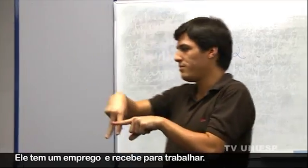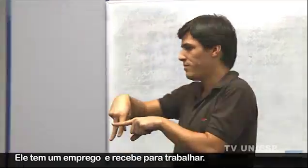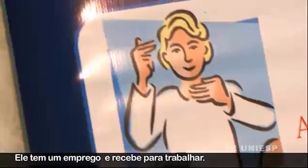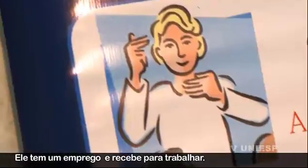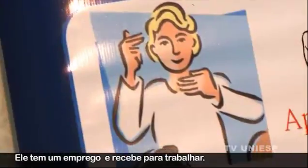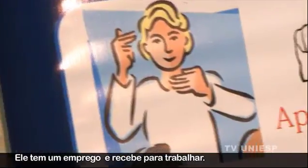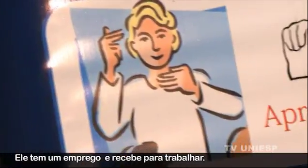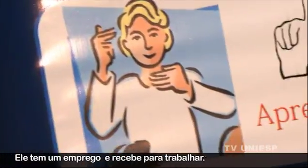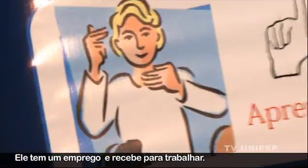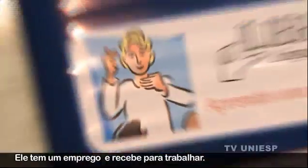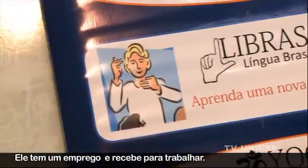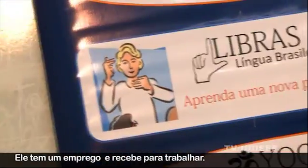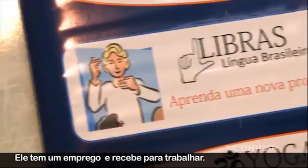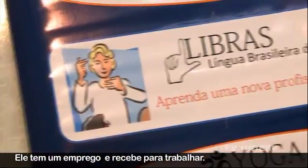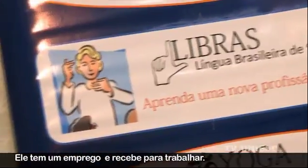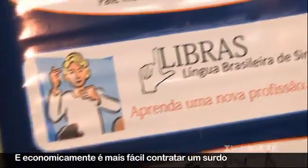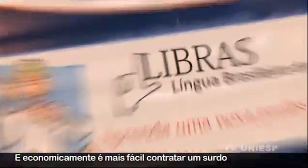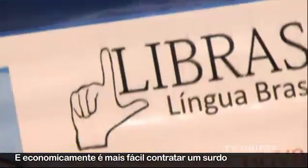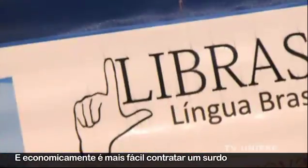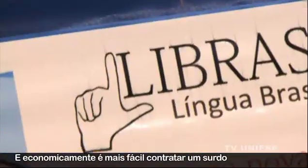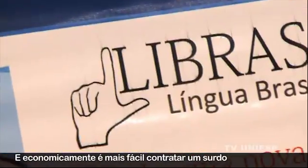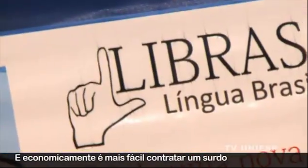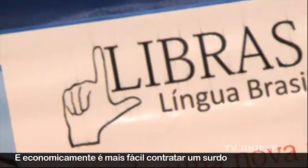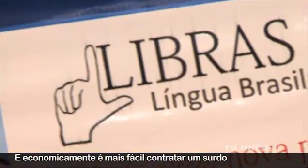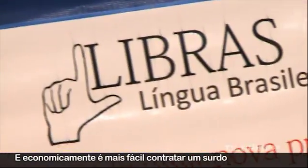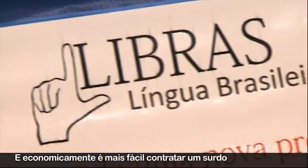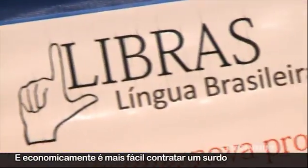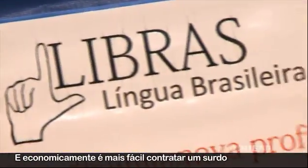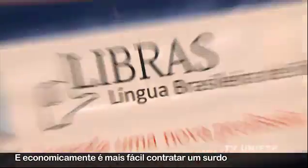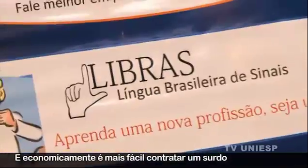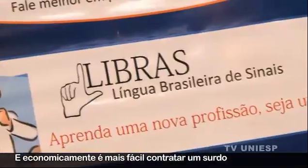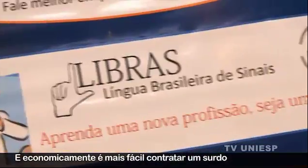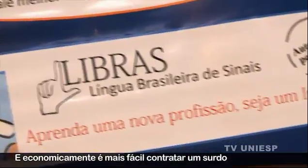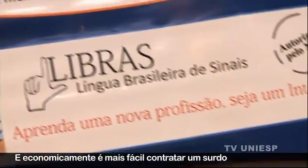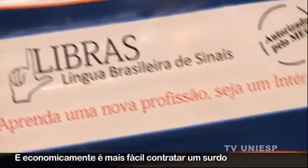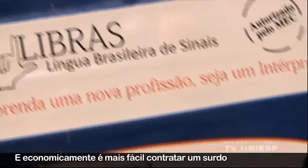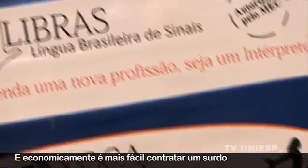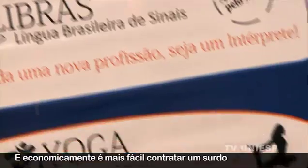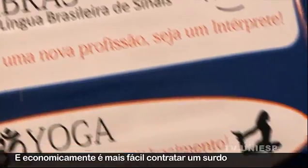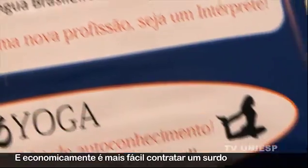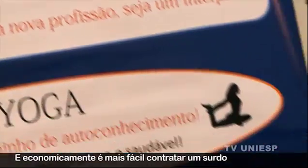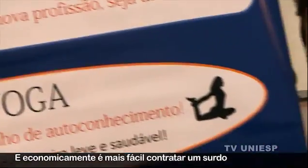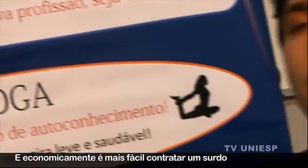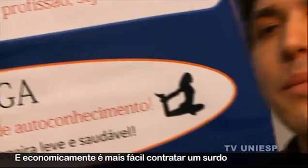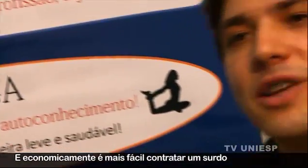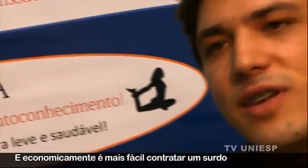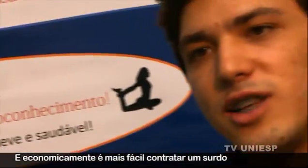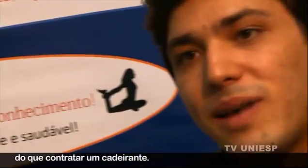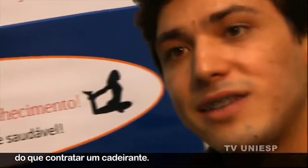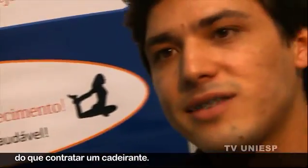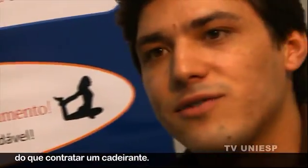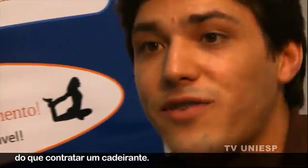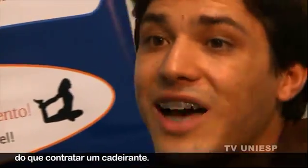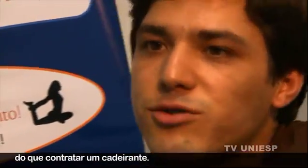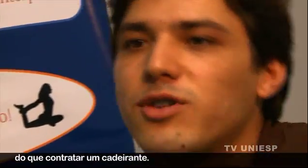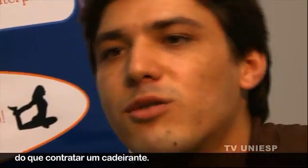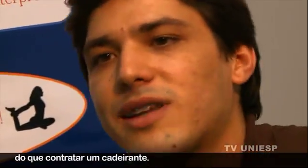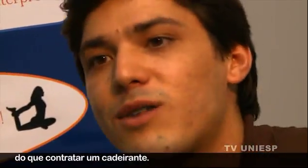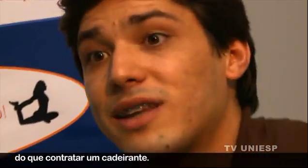ele recebe para trabalhar. E contratar um surdo é mais... economicamente falando, mais fácil do que contratar um